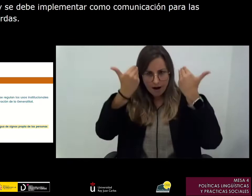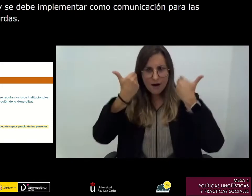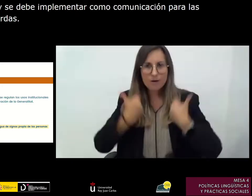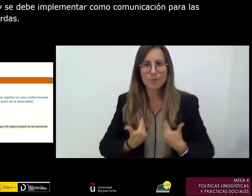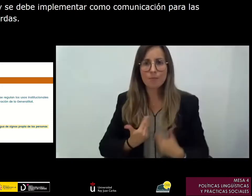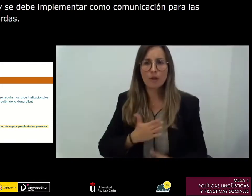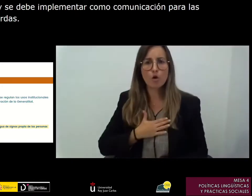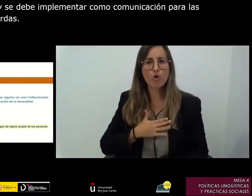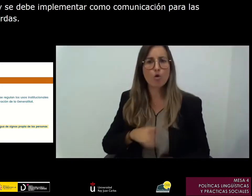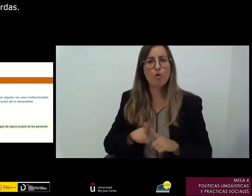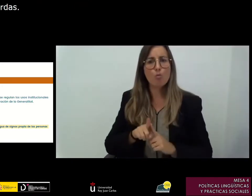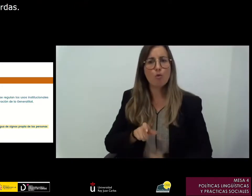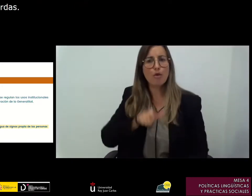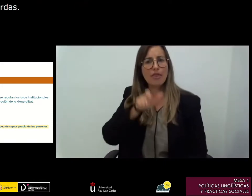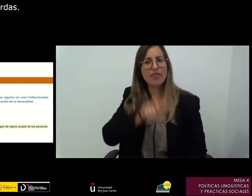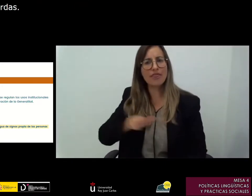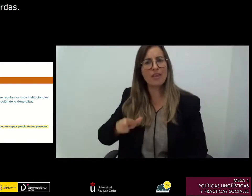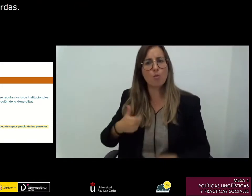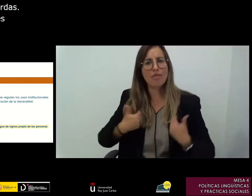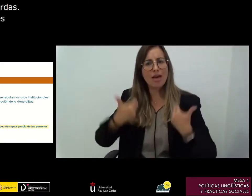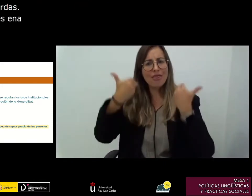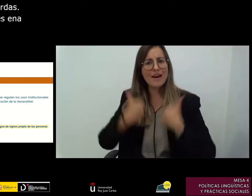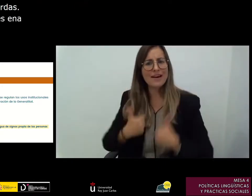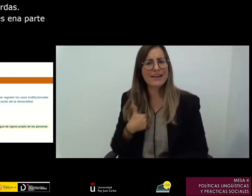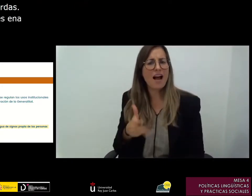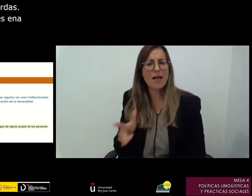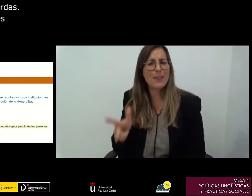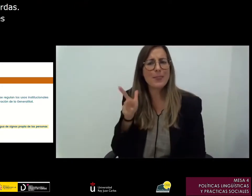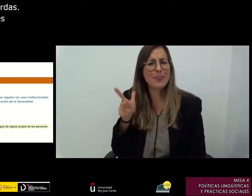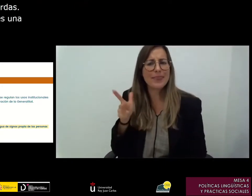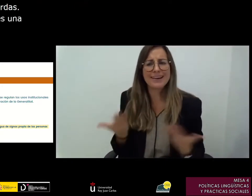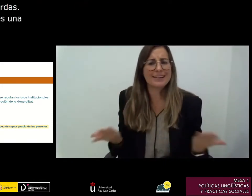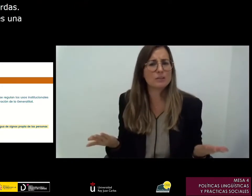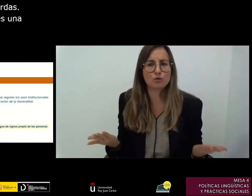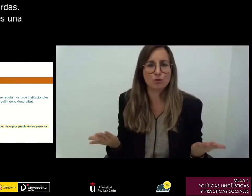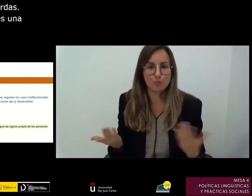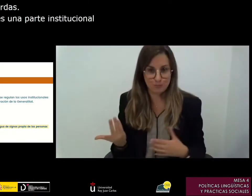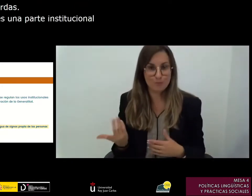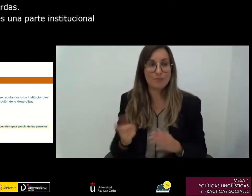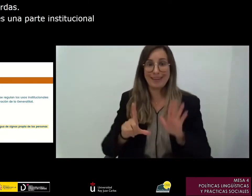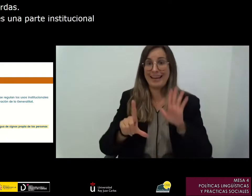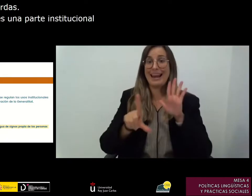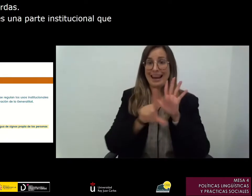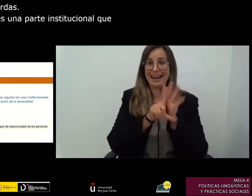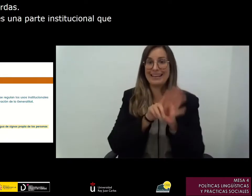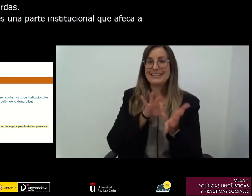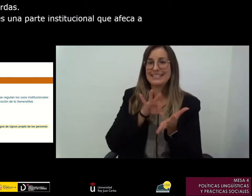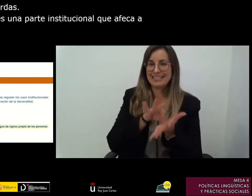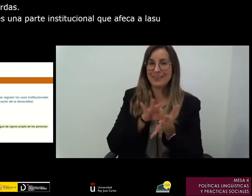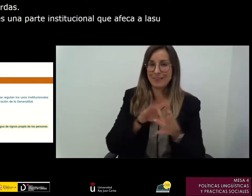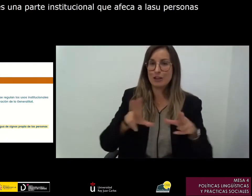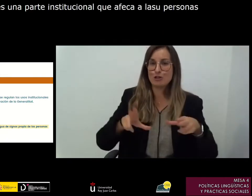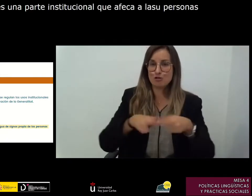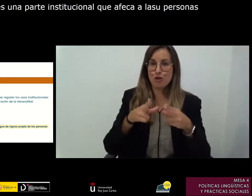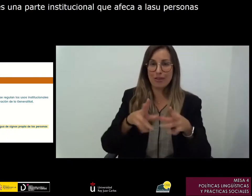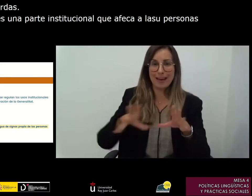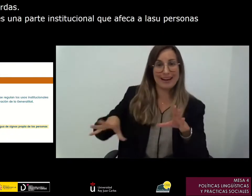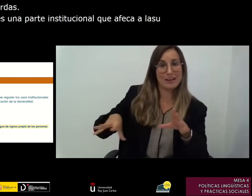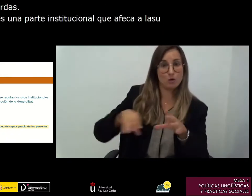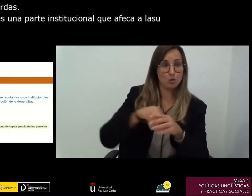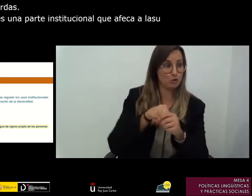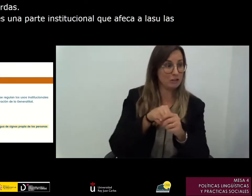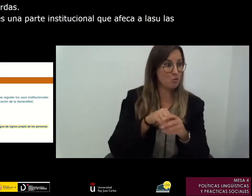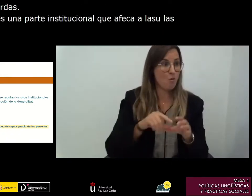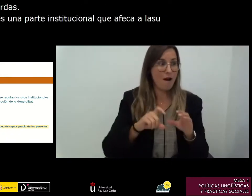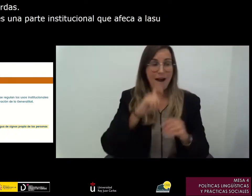Esta parte es una parte institucional que afecta a las personas sordas como ciudadanos, a sus